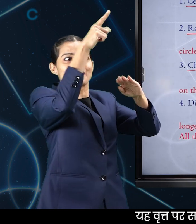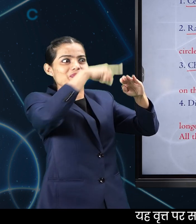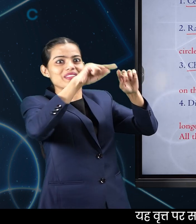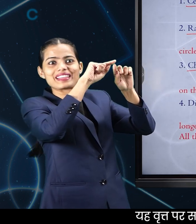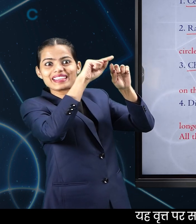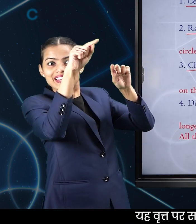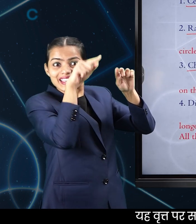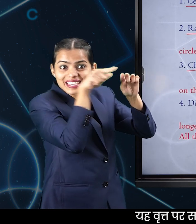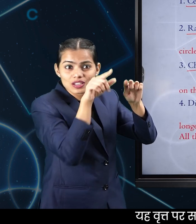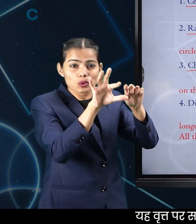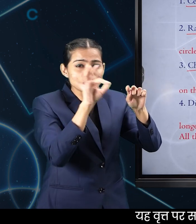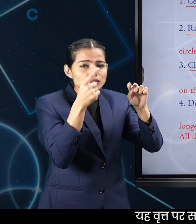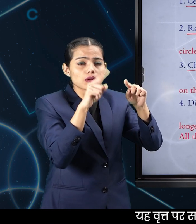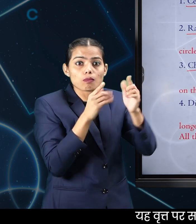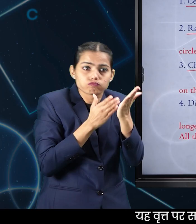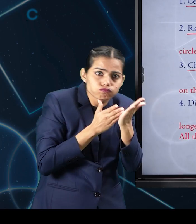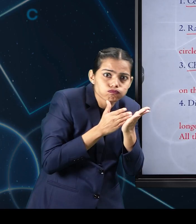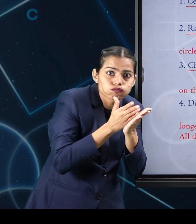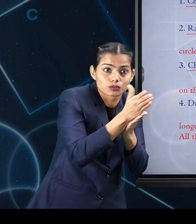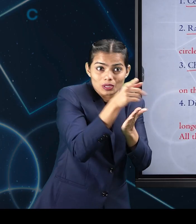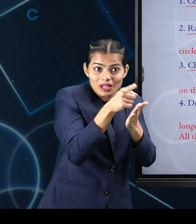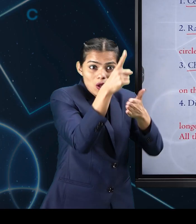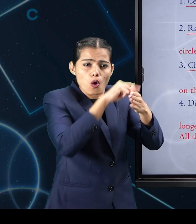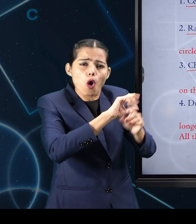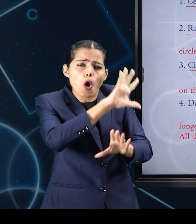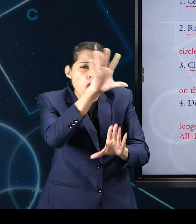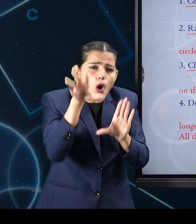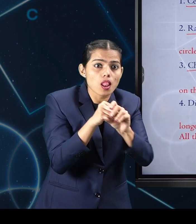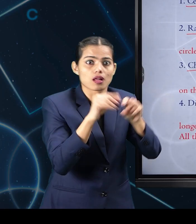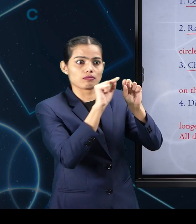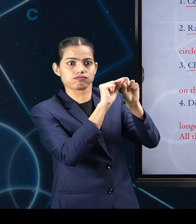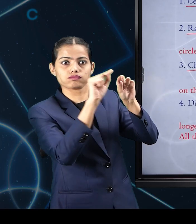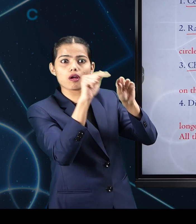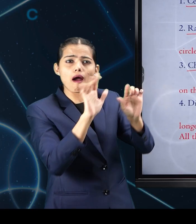जो केंद्र से होकर गुजरती है। सभी व्यास की लंबाई समान है।